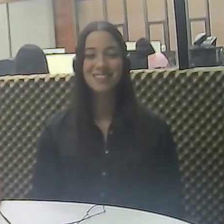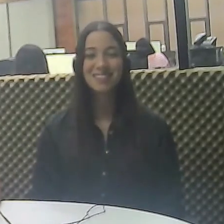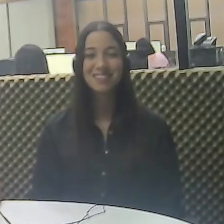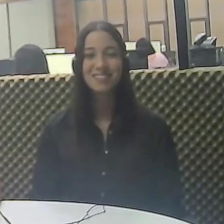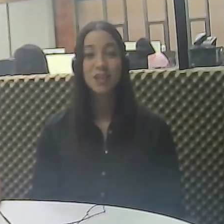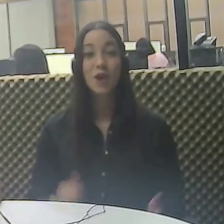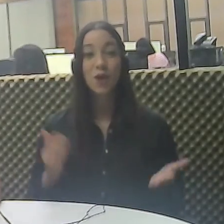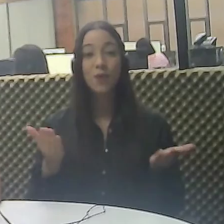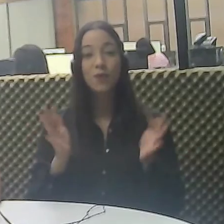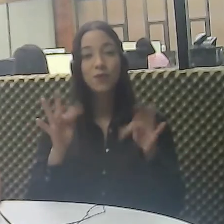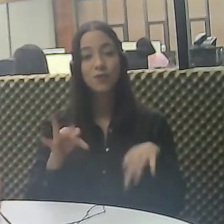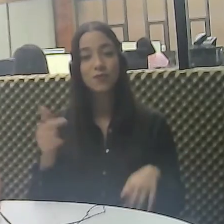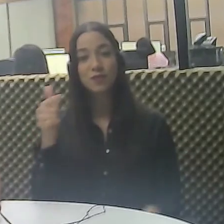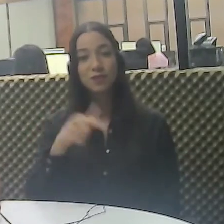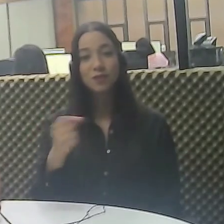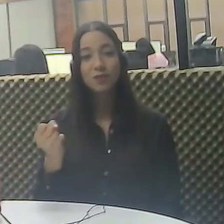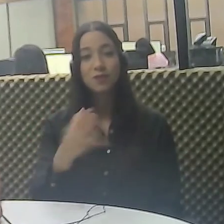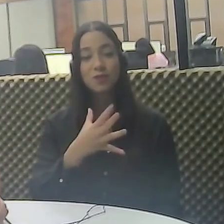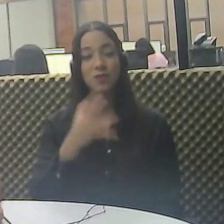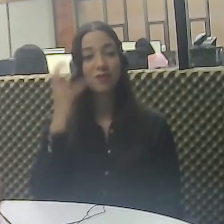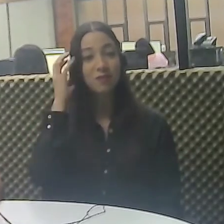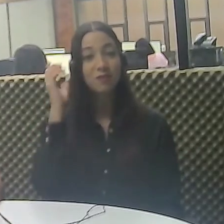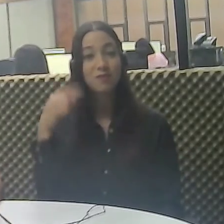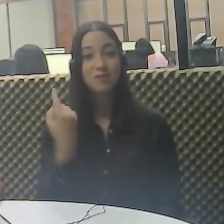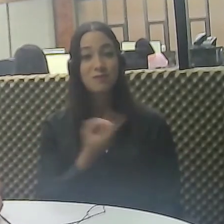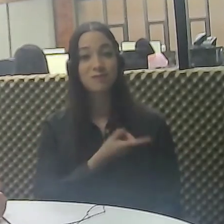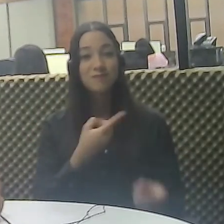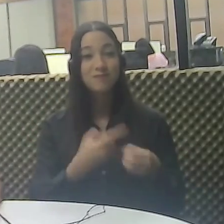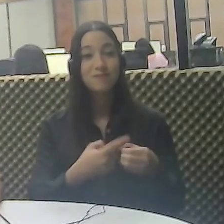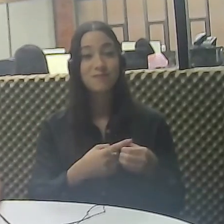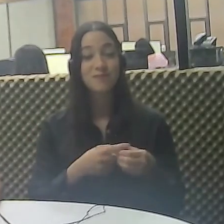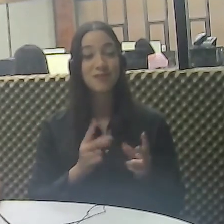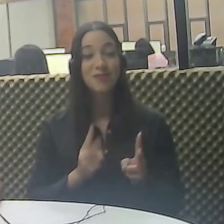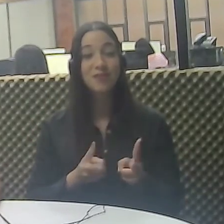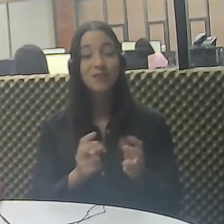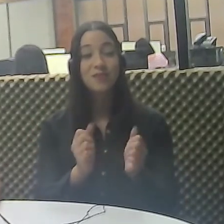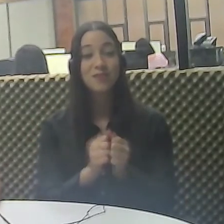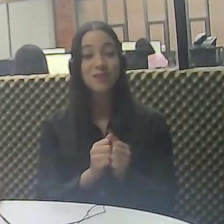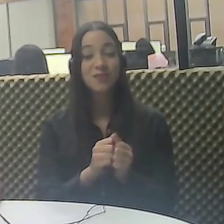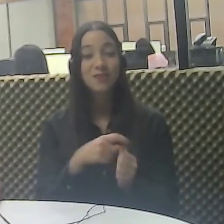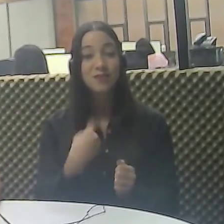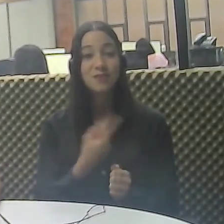fica por aqui mais um edição do programa da Rádio nossa cidade